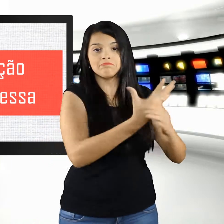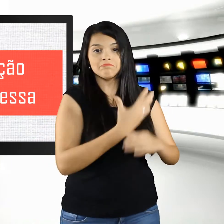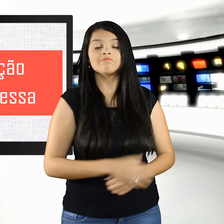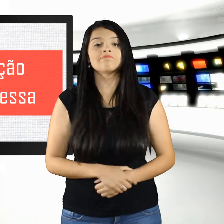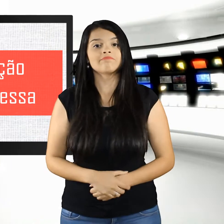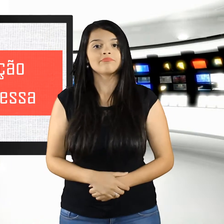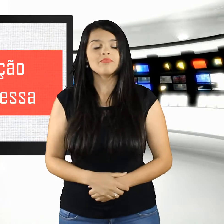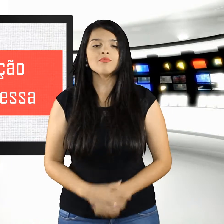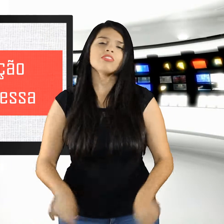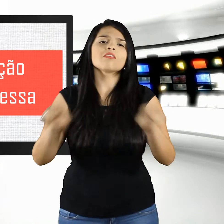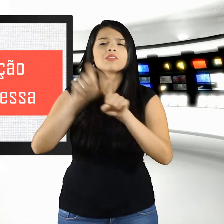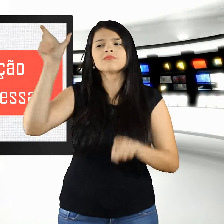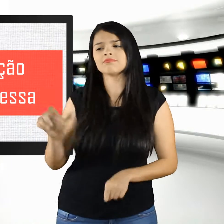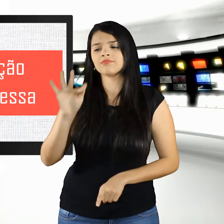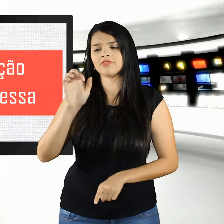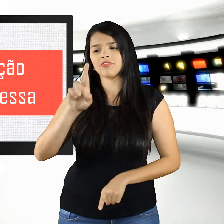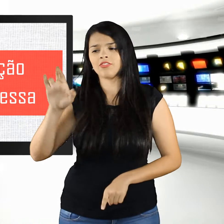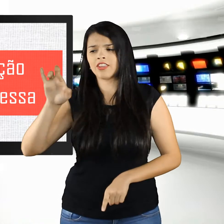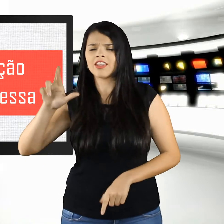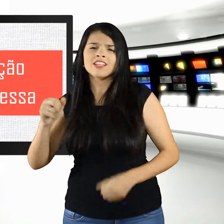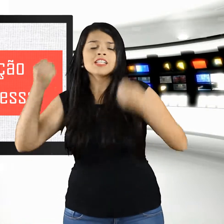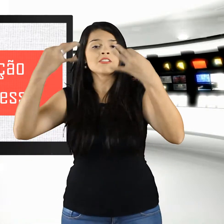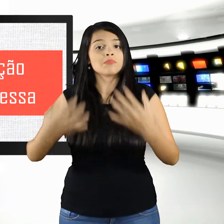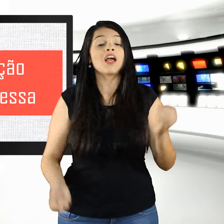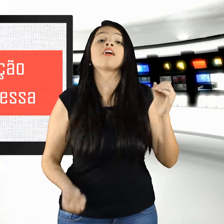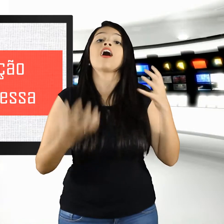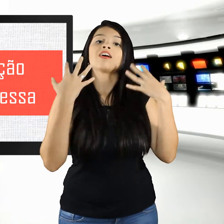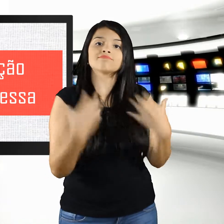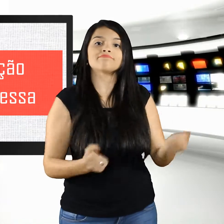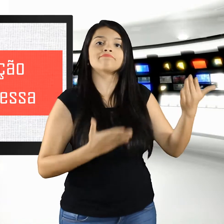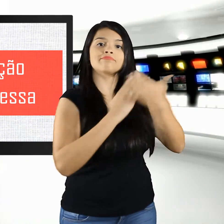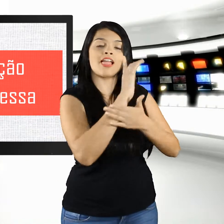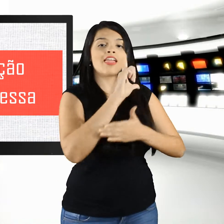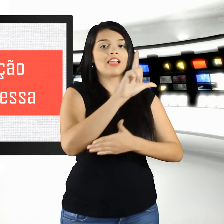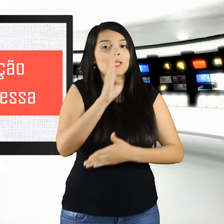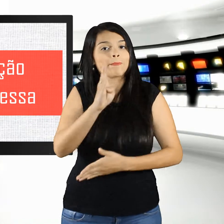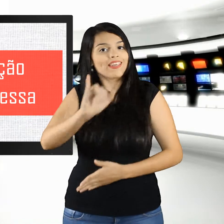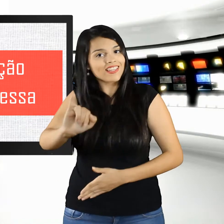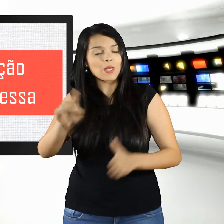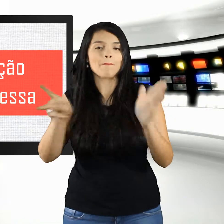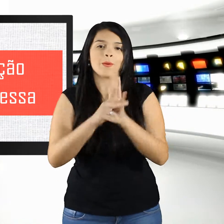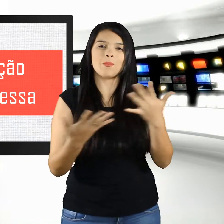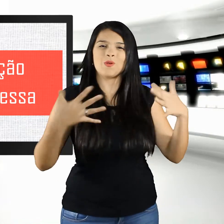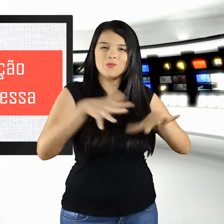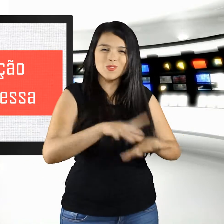Ferreira também destaca a aprovação da Lei de Libras e sua regulamentação como um marco na difusão da língua das comunidades surdas